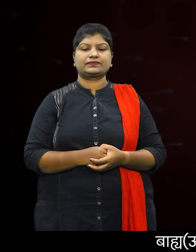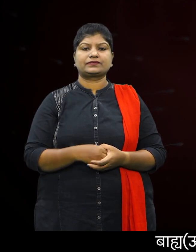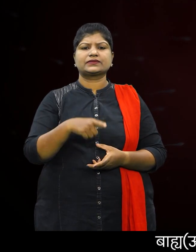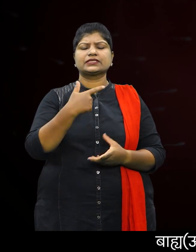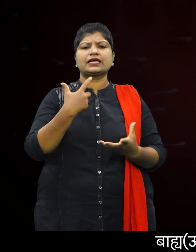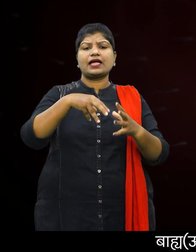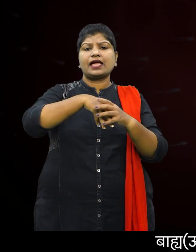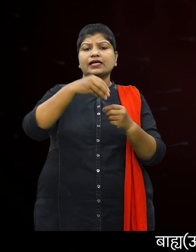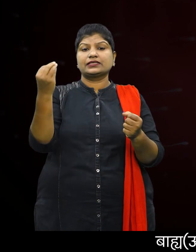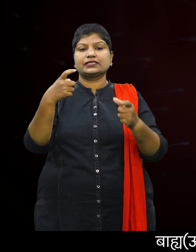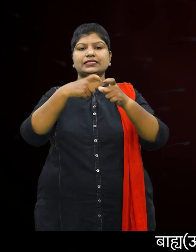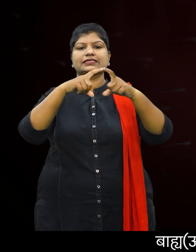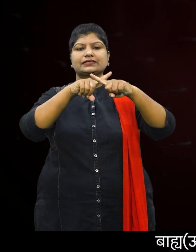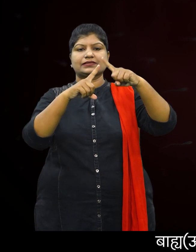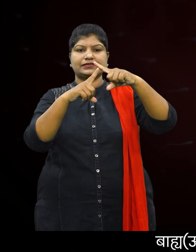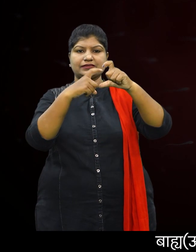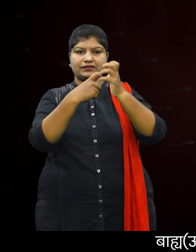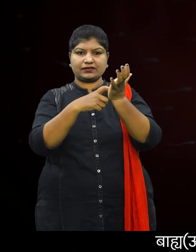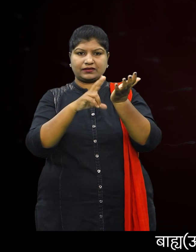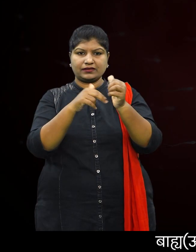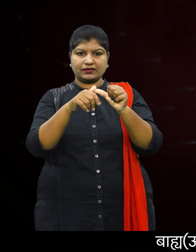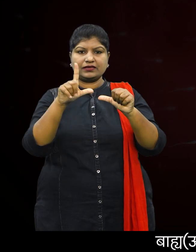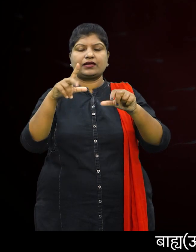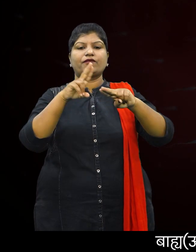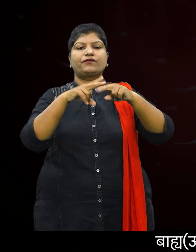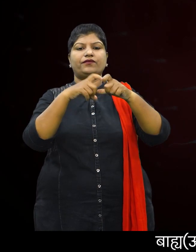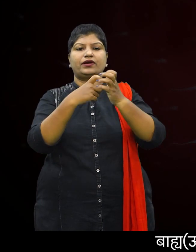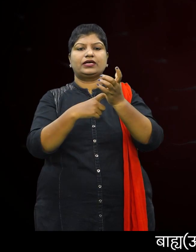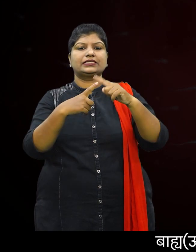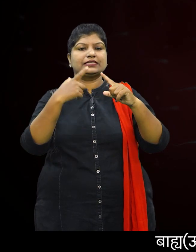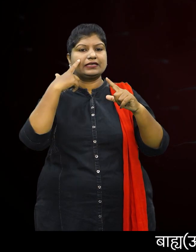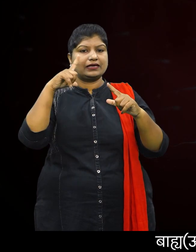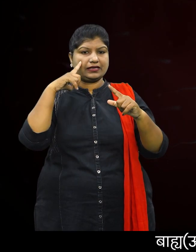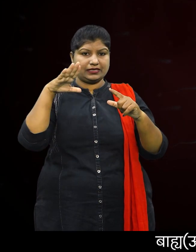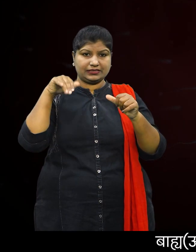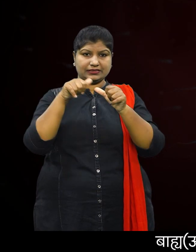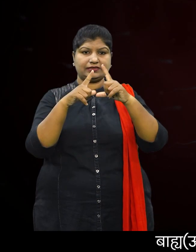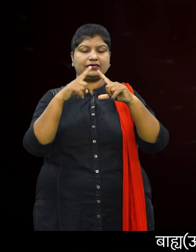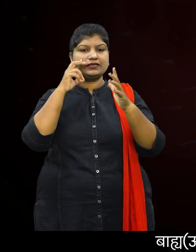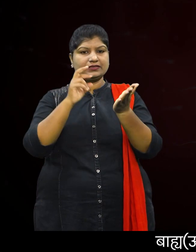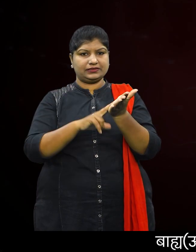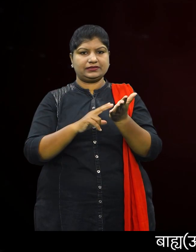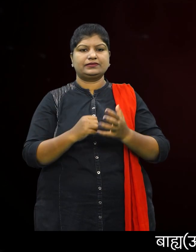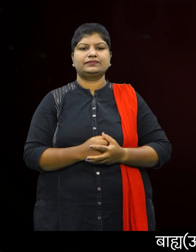बाह्य ऊपरी भाग निषेचन, गर्भाधान।